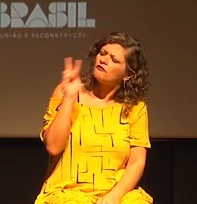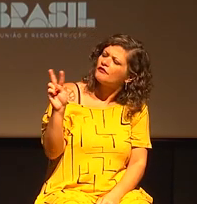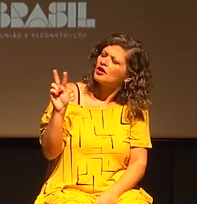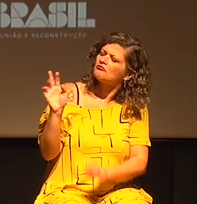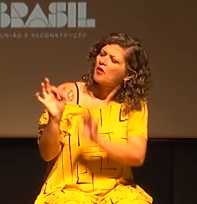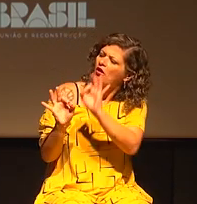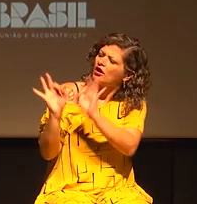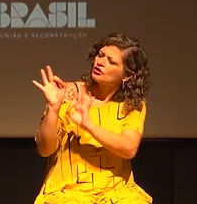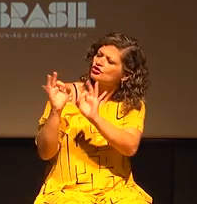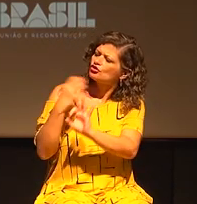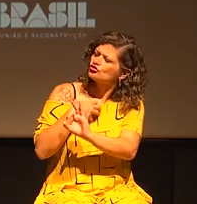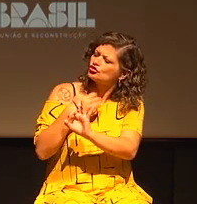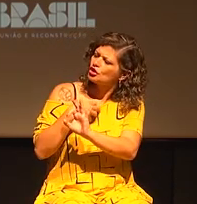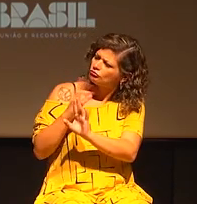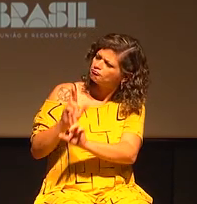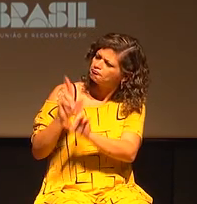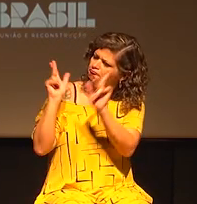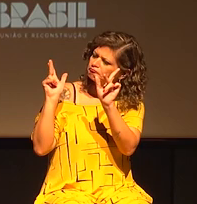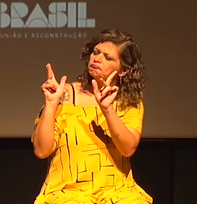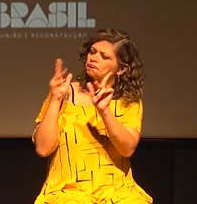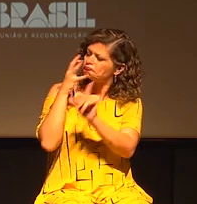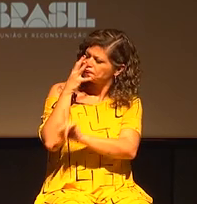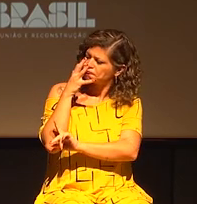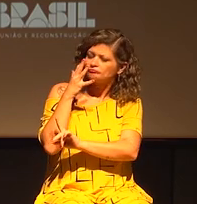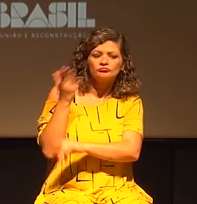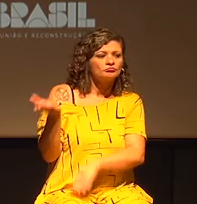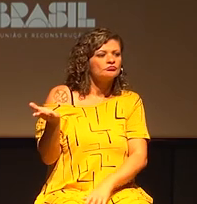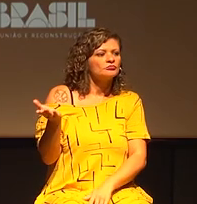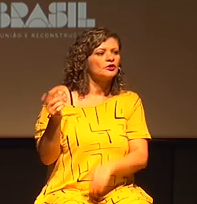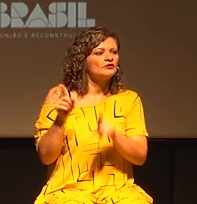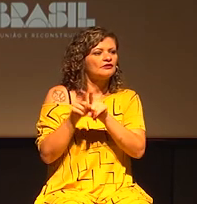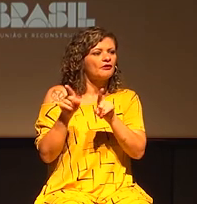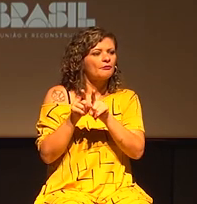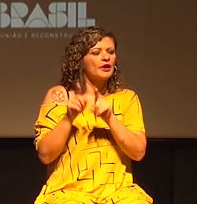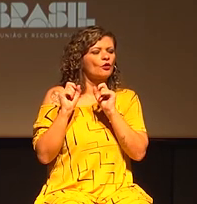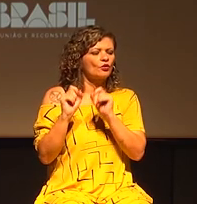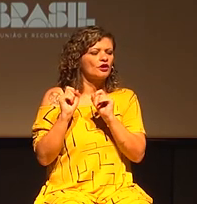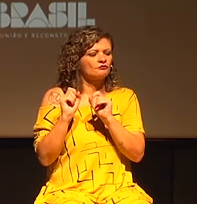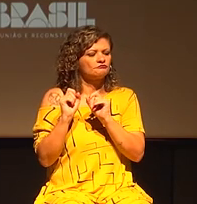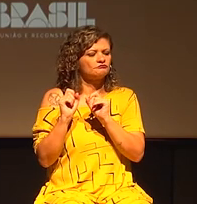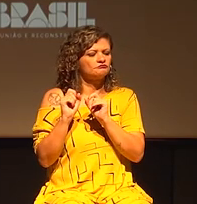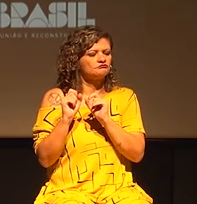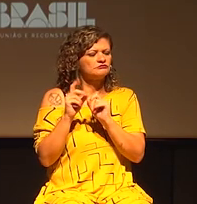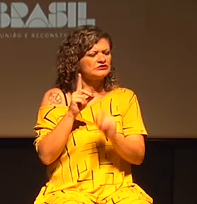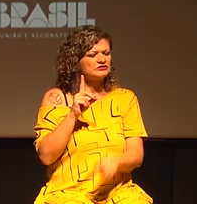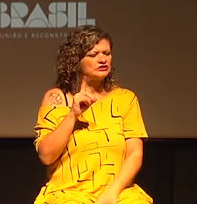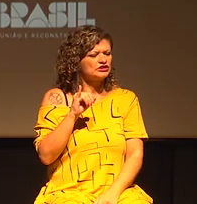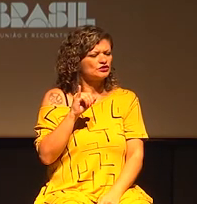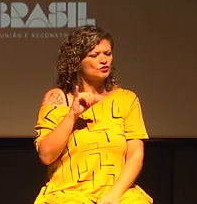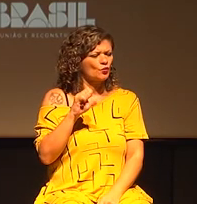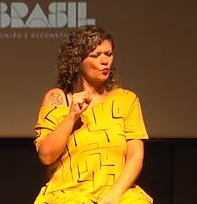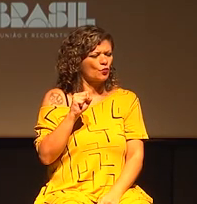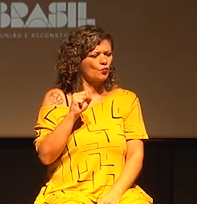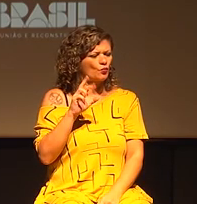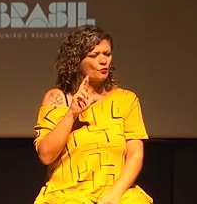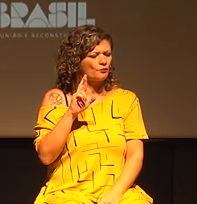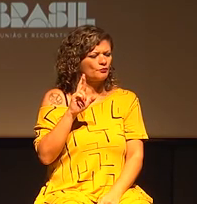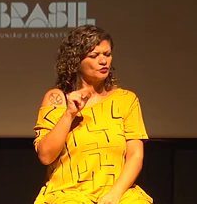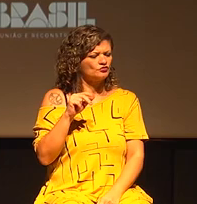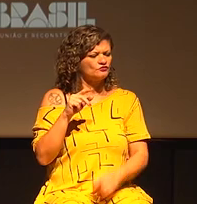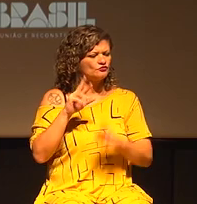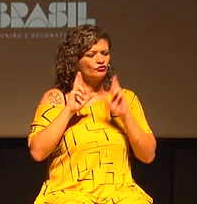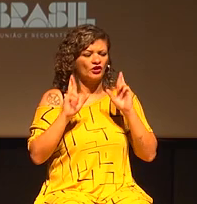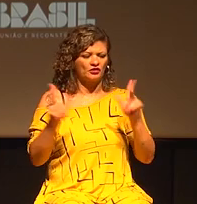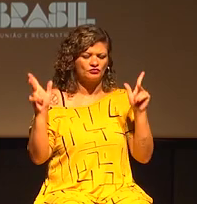organizado daquela forma certo e também de forma disruptiva né porque eh eles serviam lá no almoço